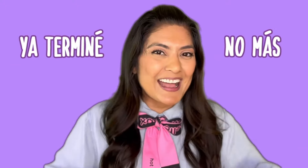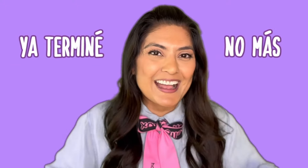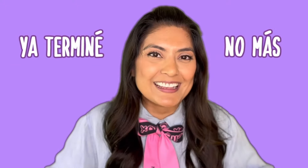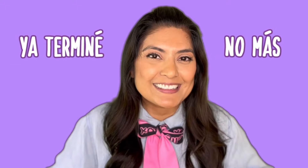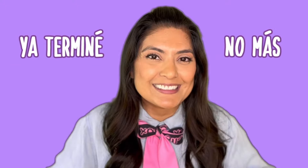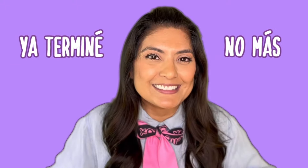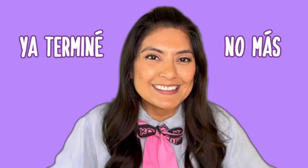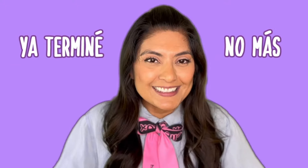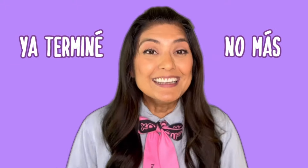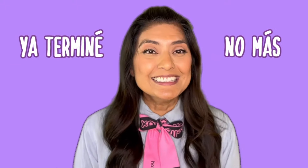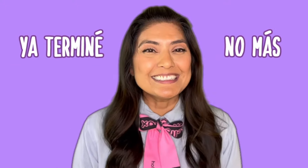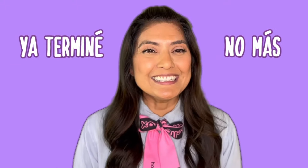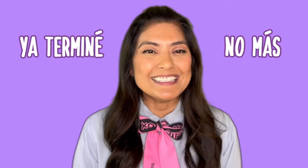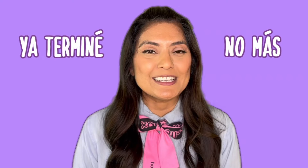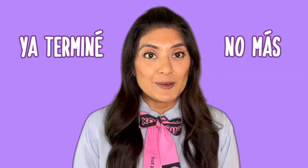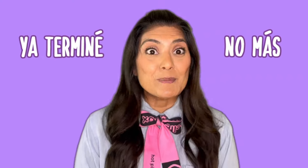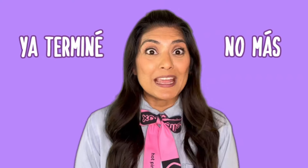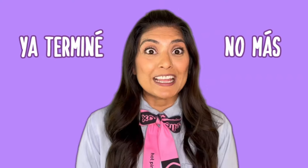más. Sí. Bien hecho.